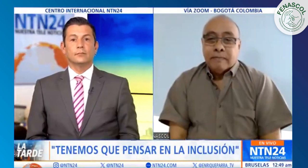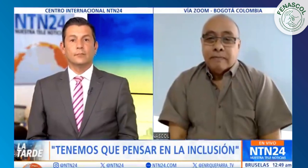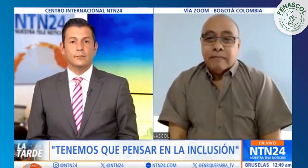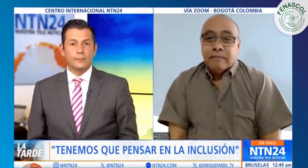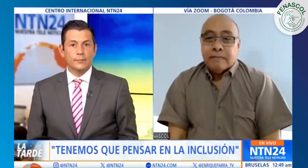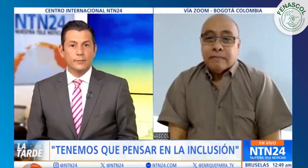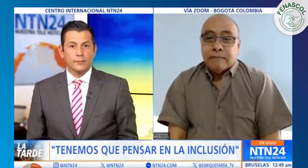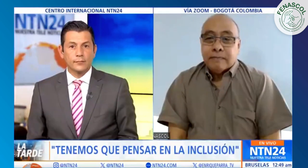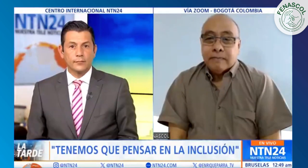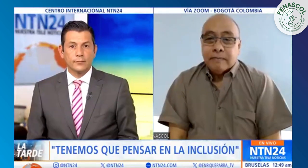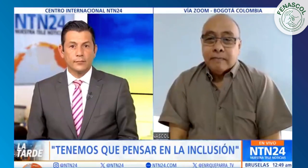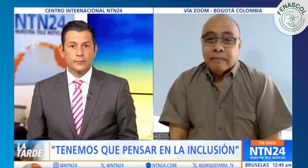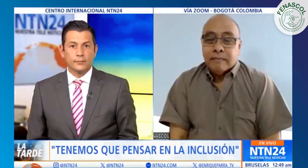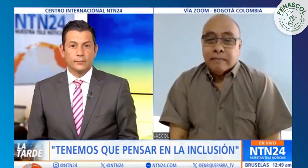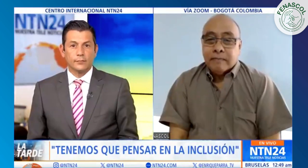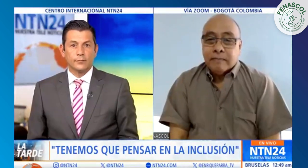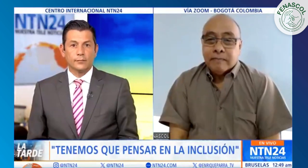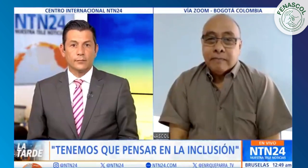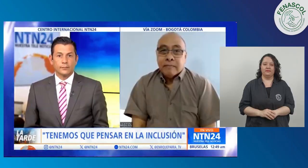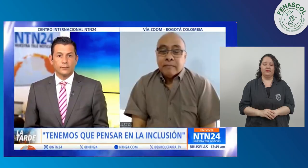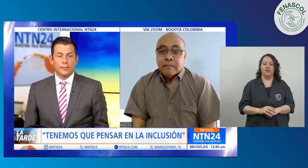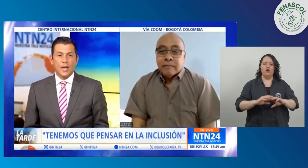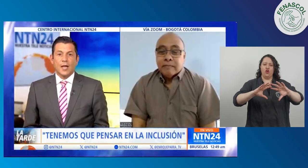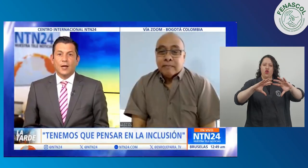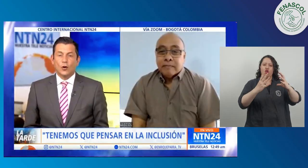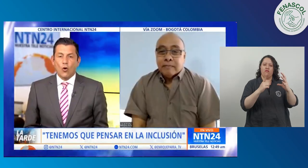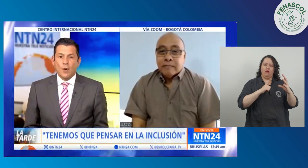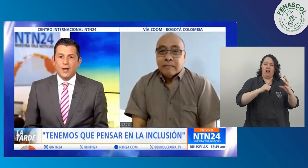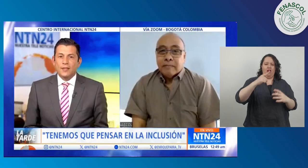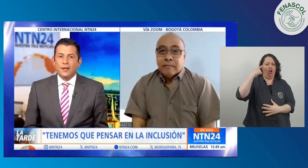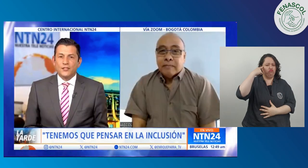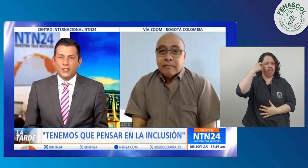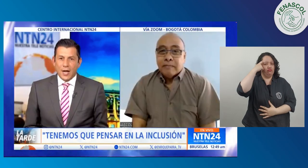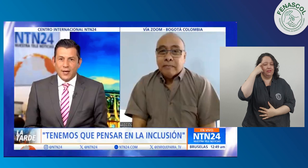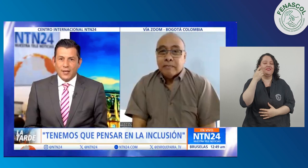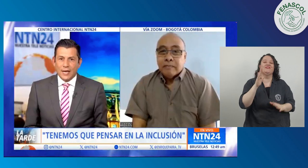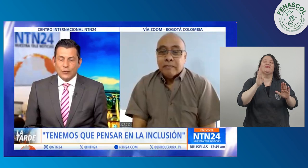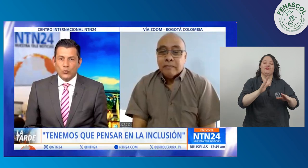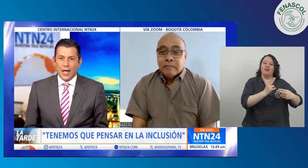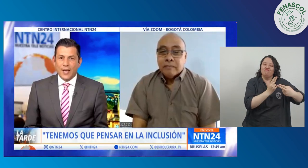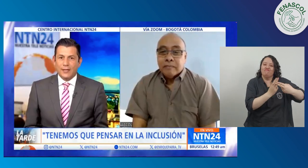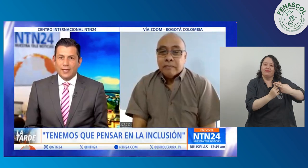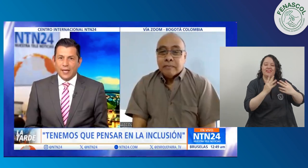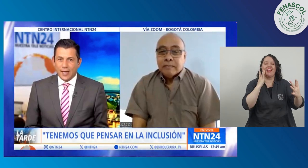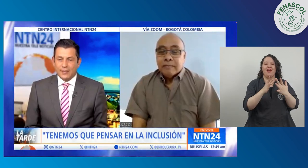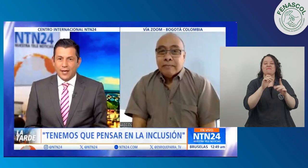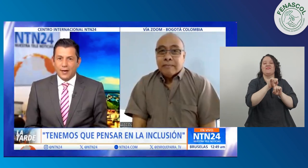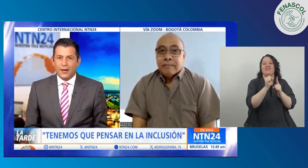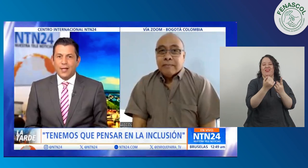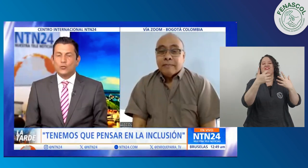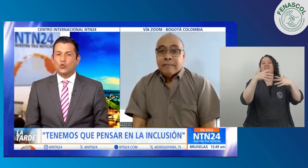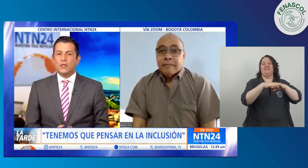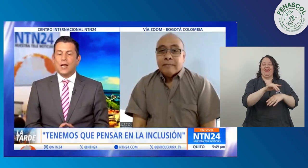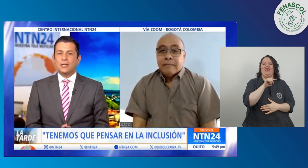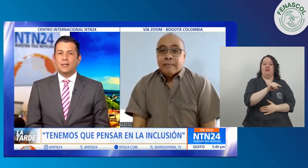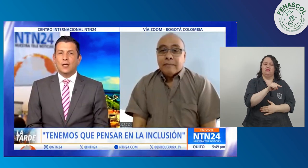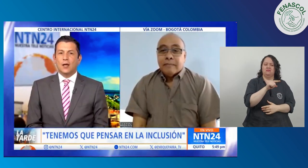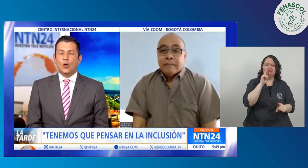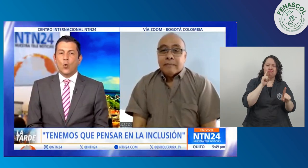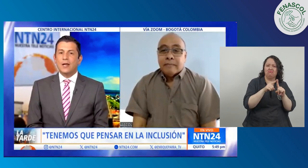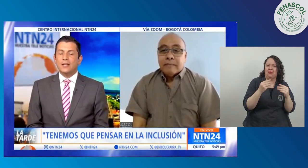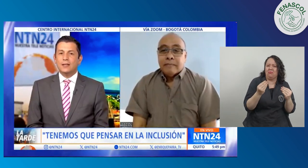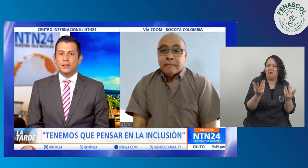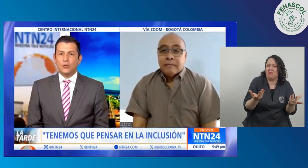ajustes razonables como el servicio de interpretación. Global Leaders Channel es una etiqueta en redes